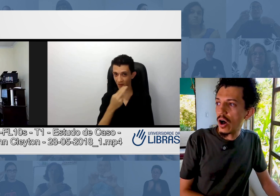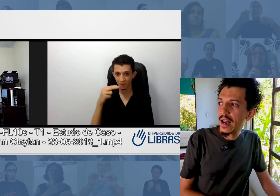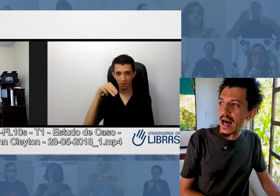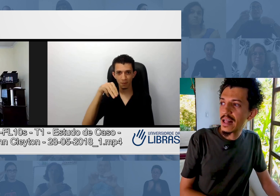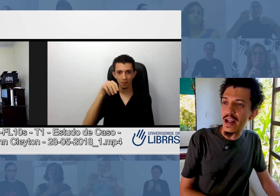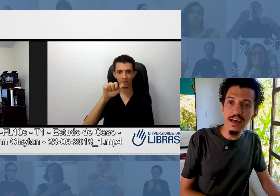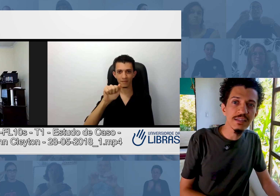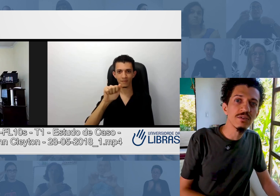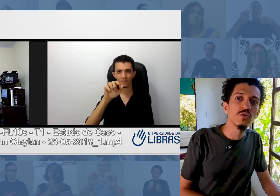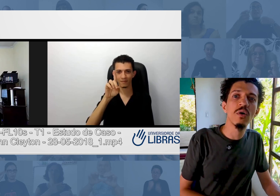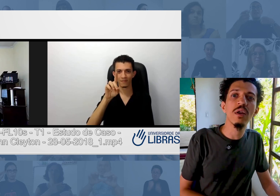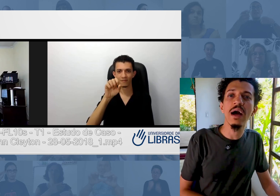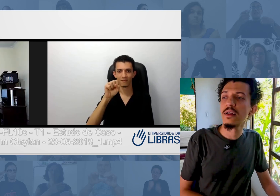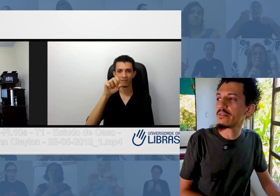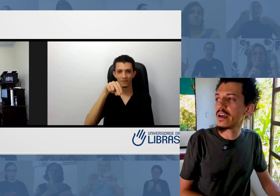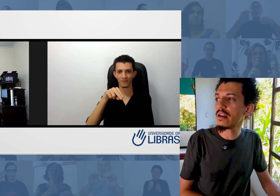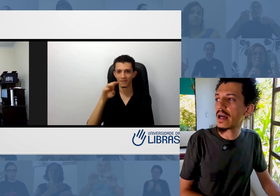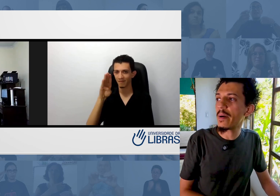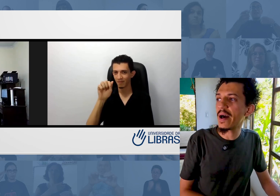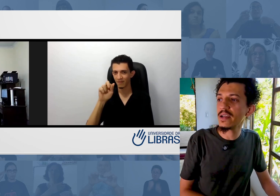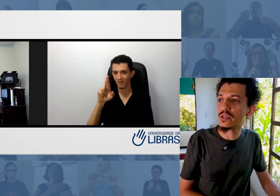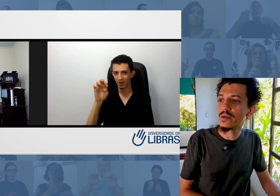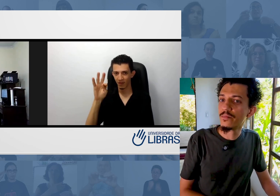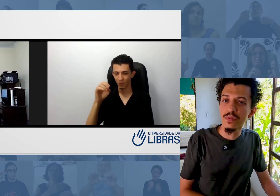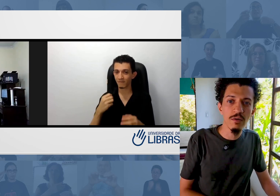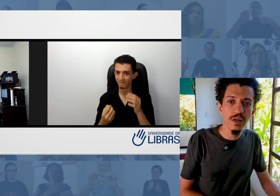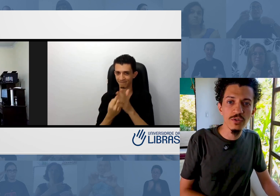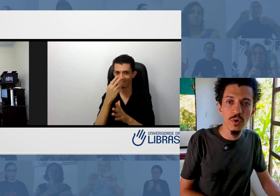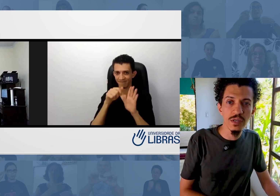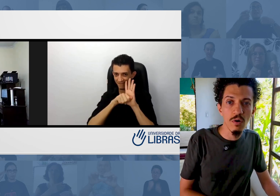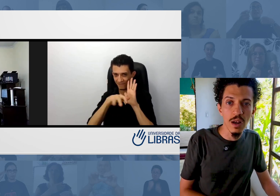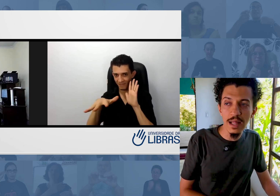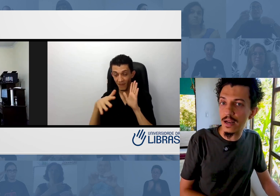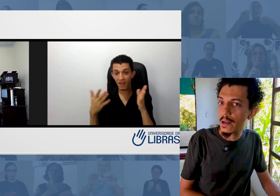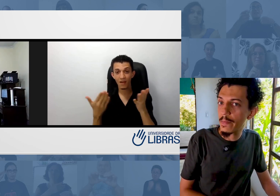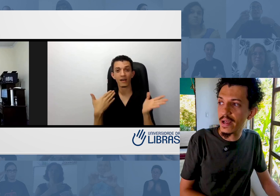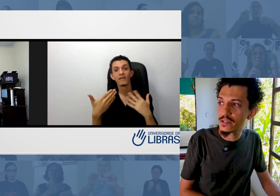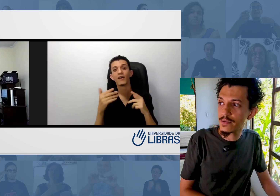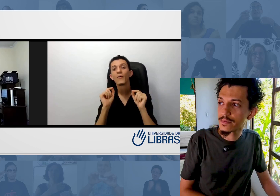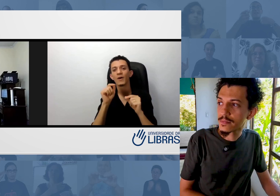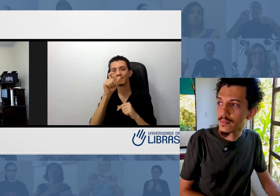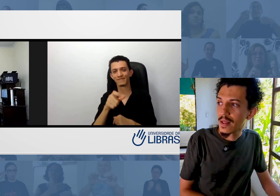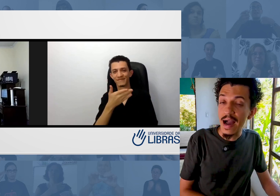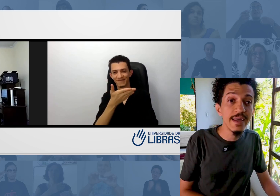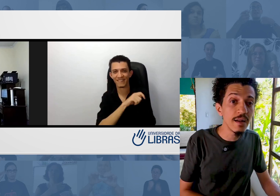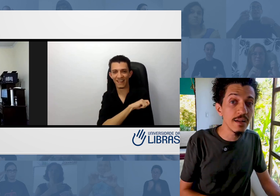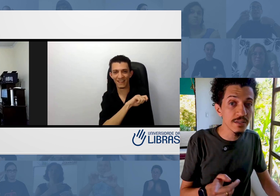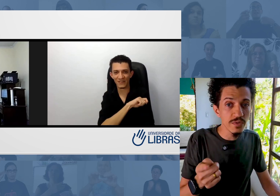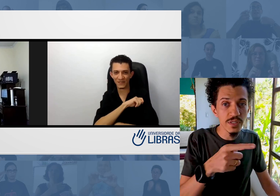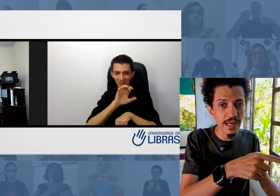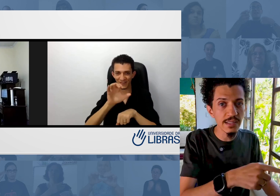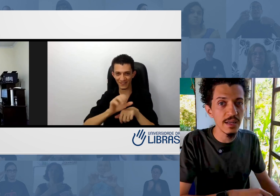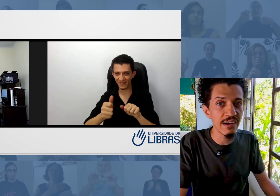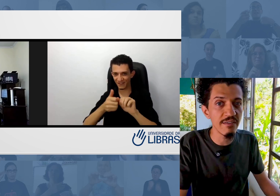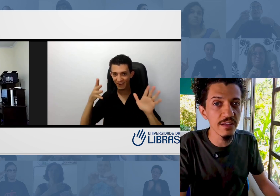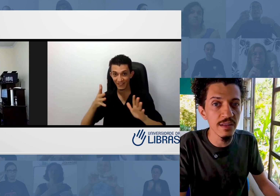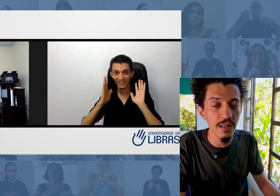lá atrás do John lá. Tá vendo lá na parede? Tem um tanto de coisa colada lá na parede. Aquilo ali são os sinais que ele estava tentando